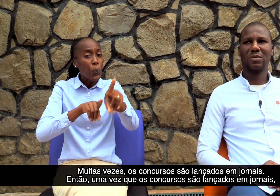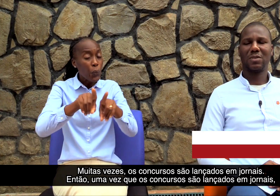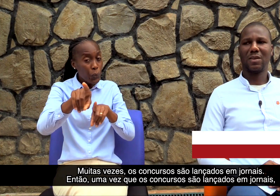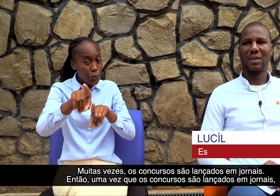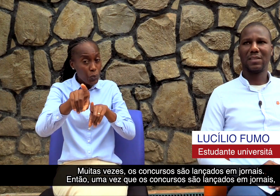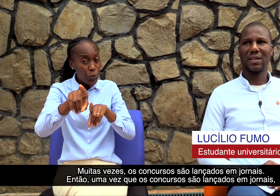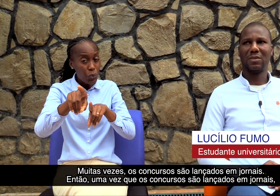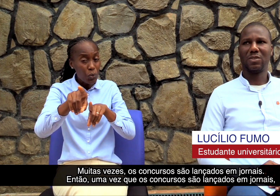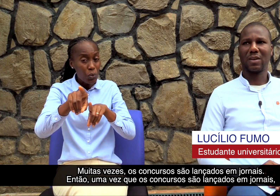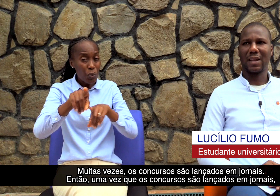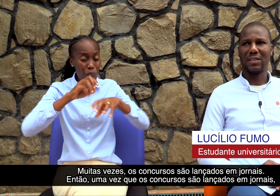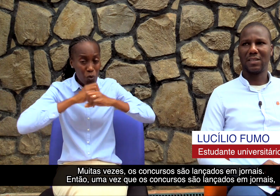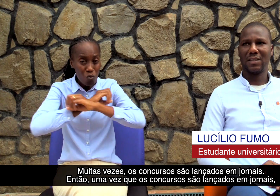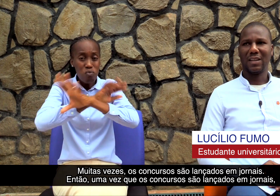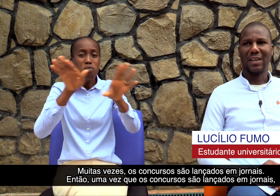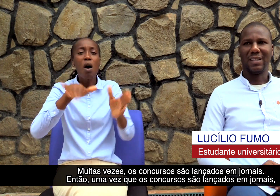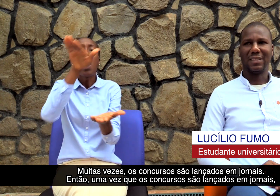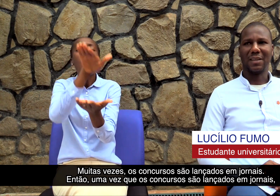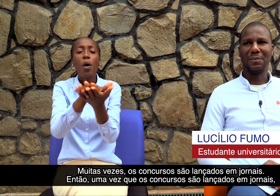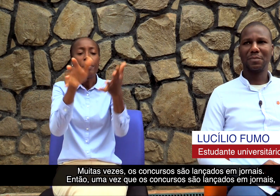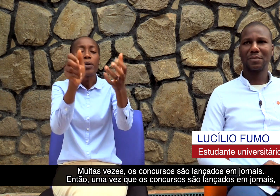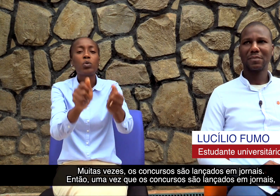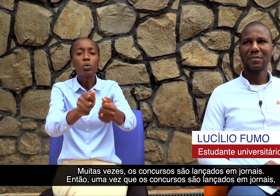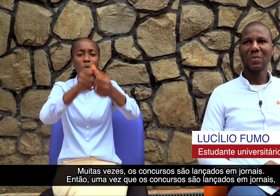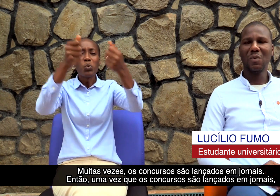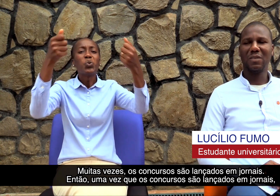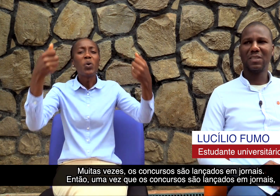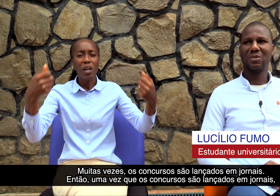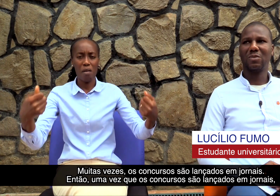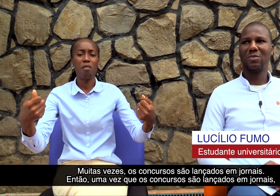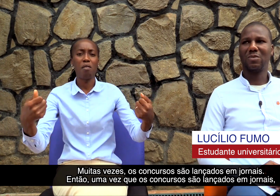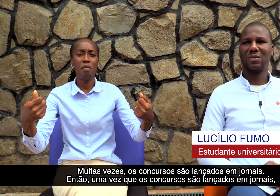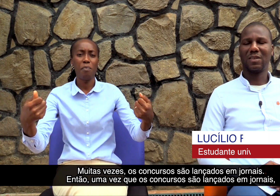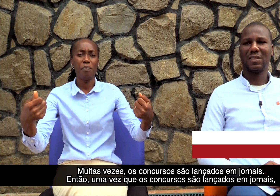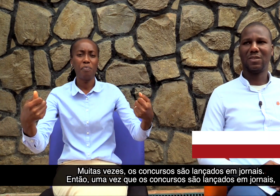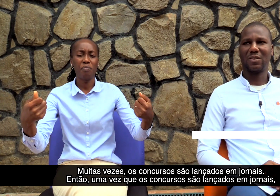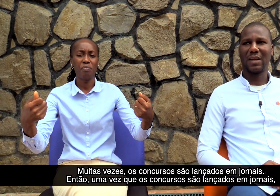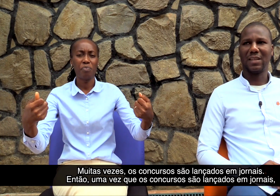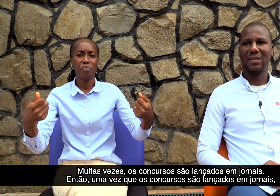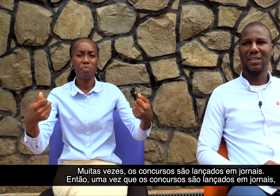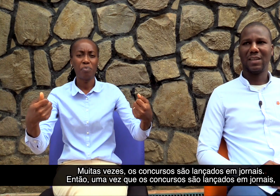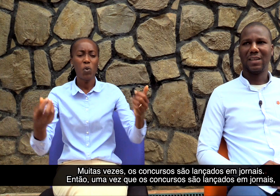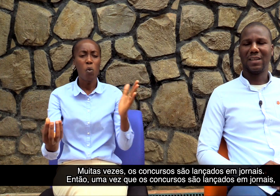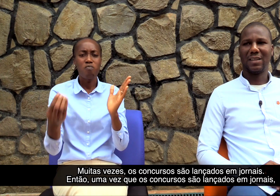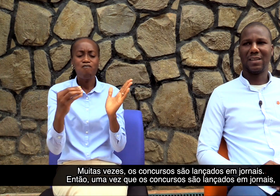os concursos são lançados em jornais. Então, uma vez que os concursos são lançados em